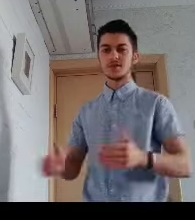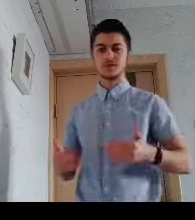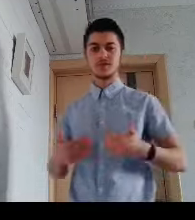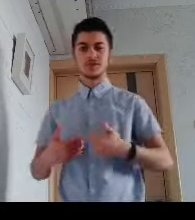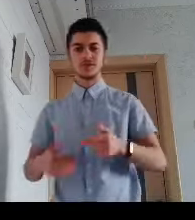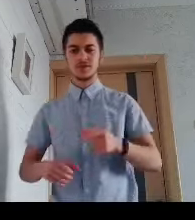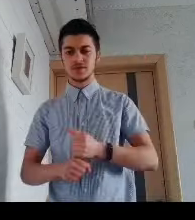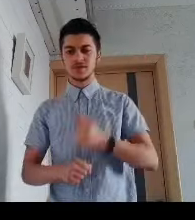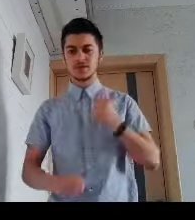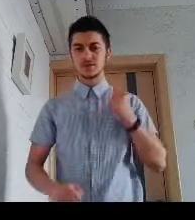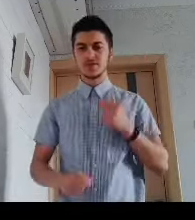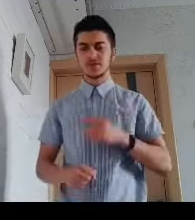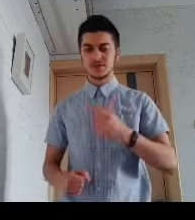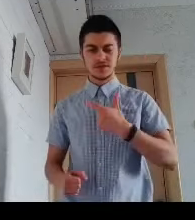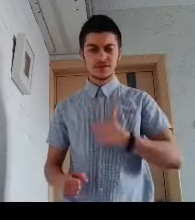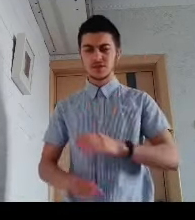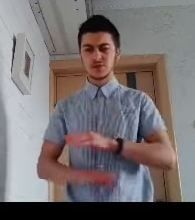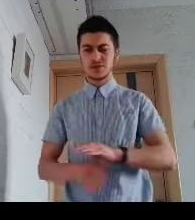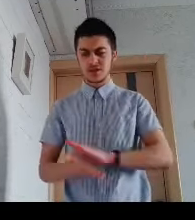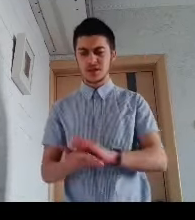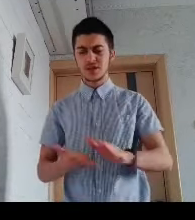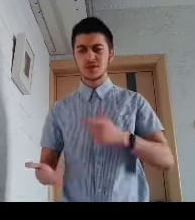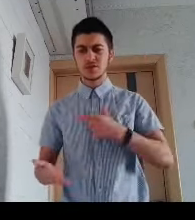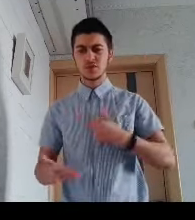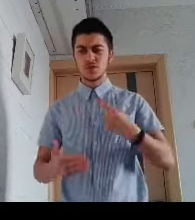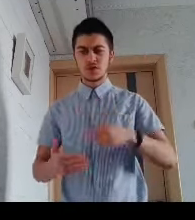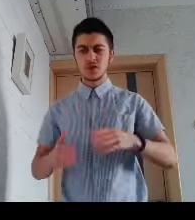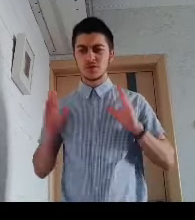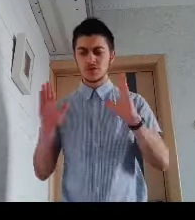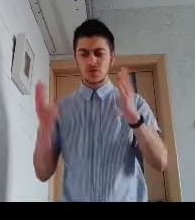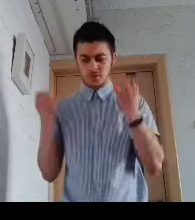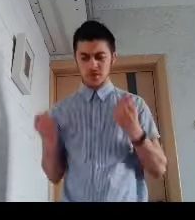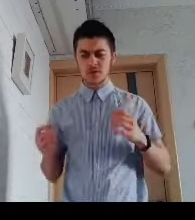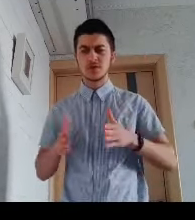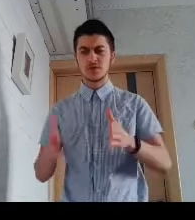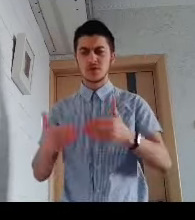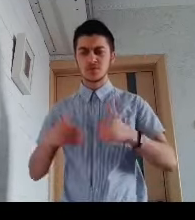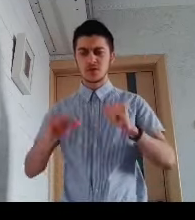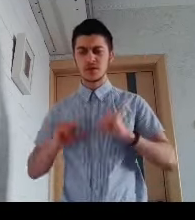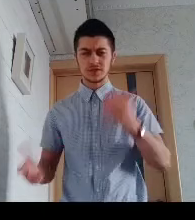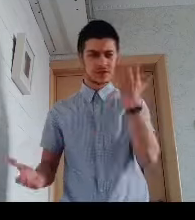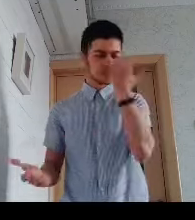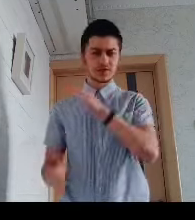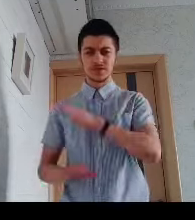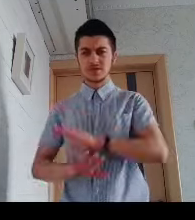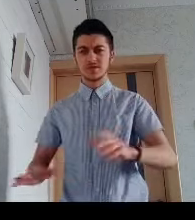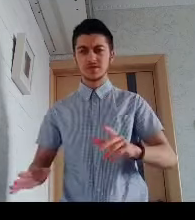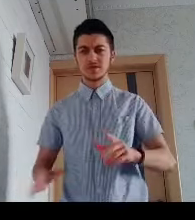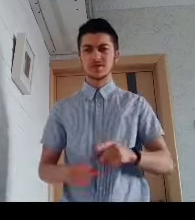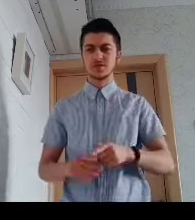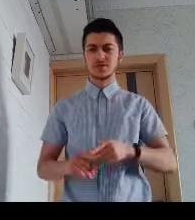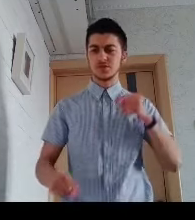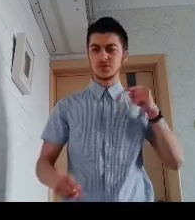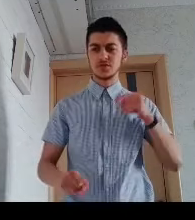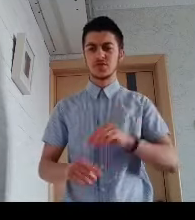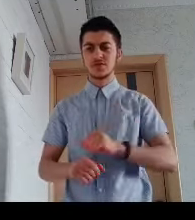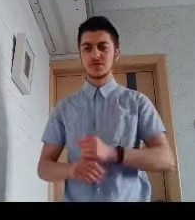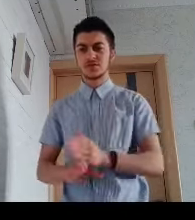То ангел, то опять будешь не в себе. Дрейфуя одна в темном коридоре. А я могу терпеть или не замечать. Или же дать огня, жечь все дотла.